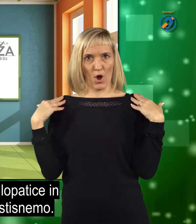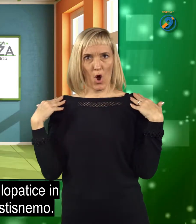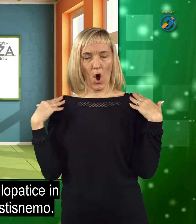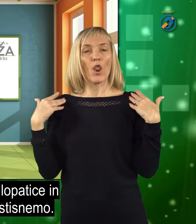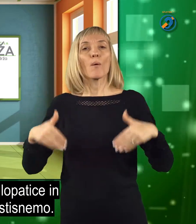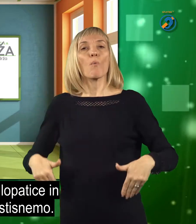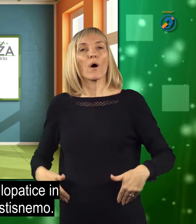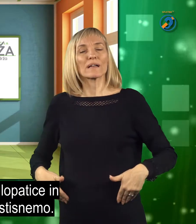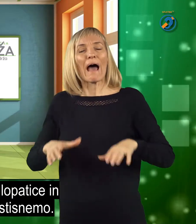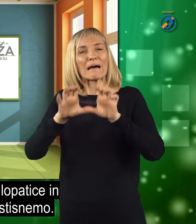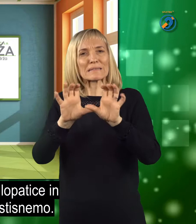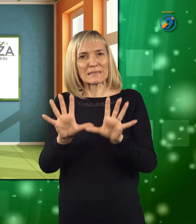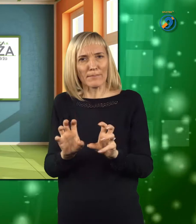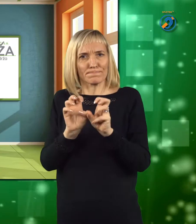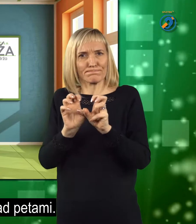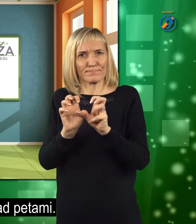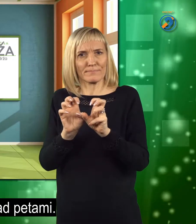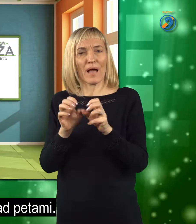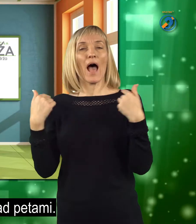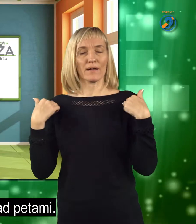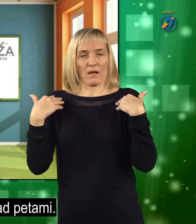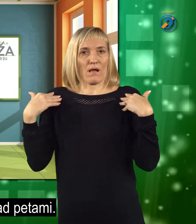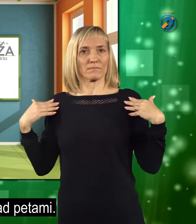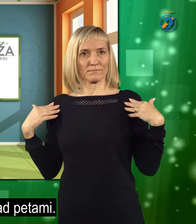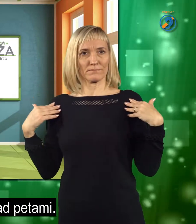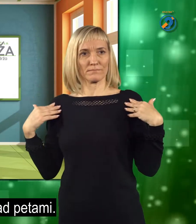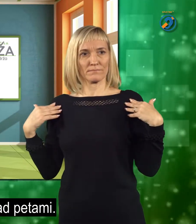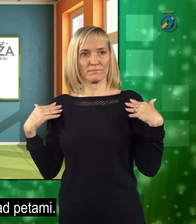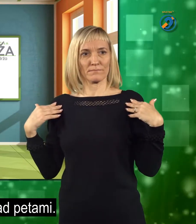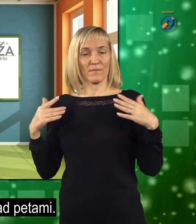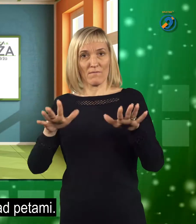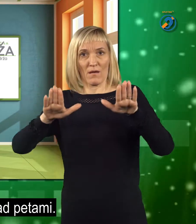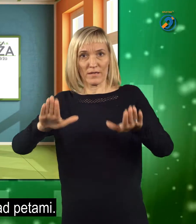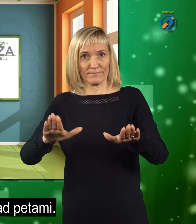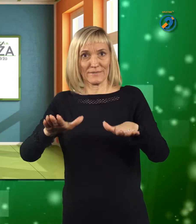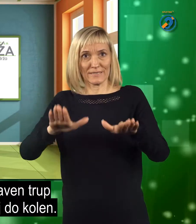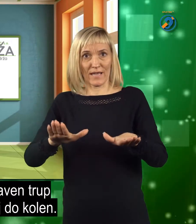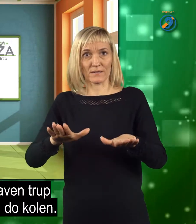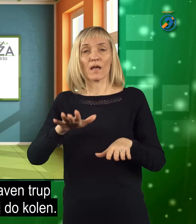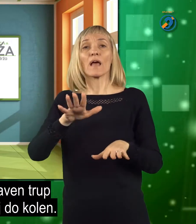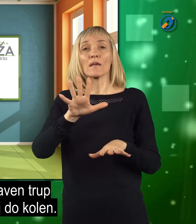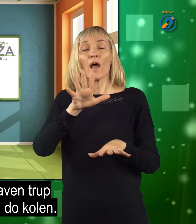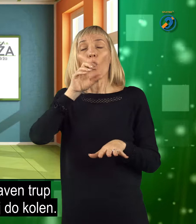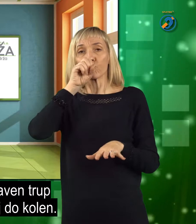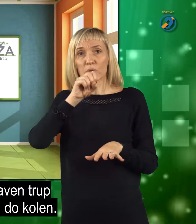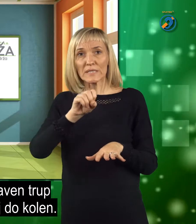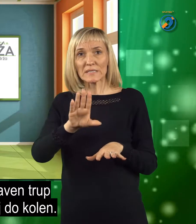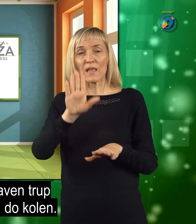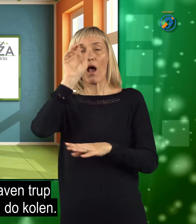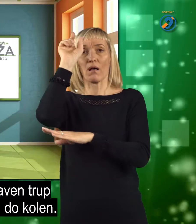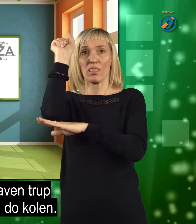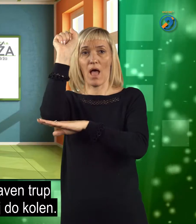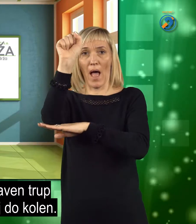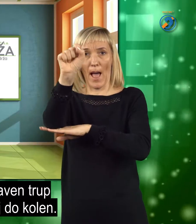ritke stisnemo. Kolena so nad petami. Z izdihom raven trup